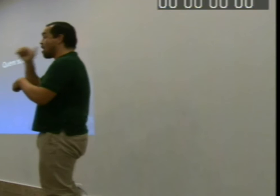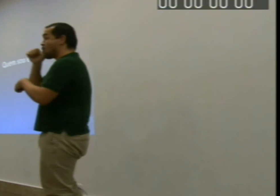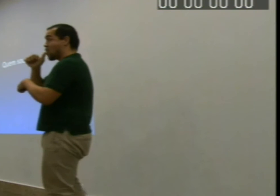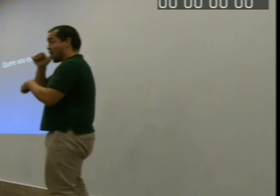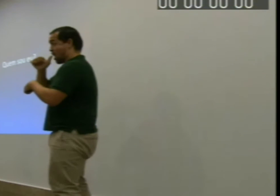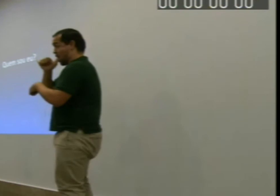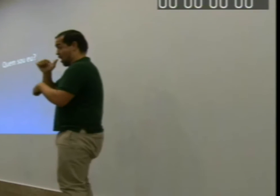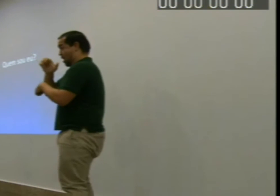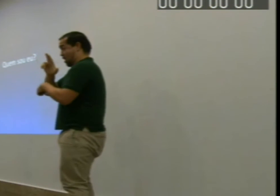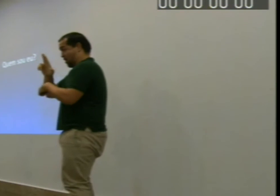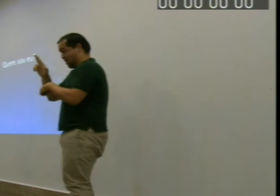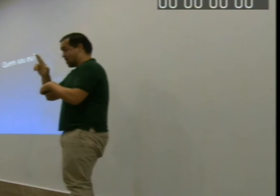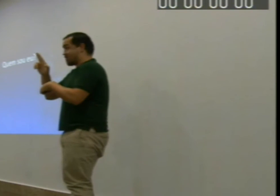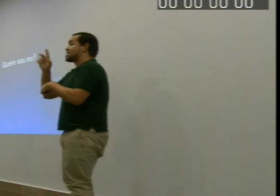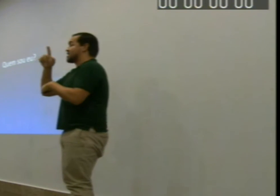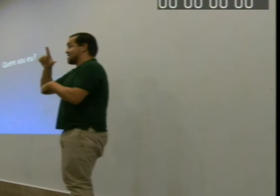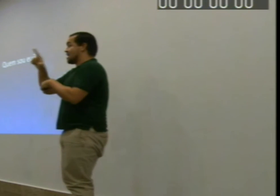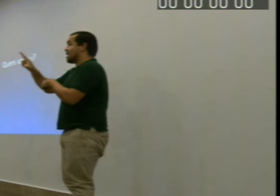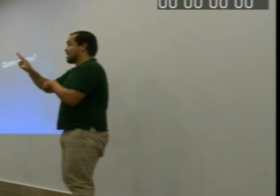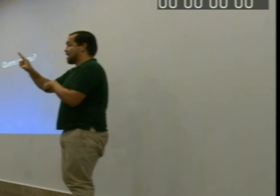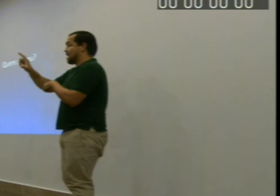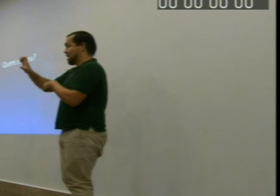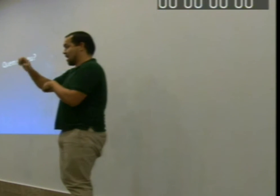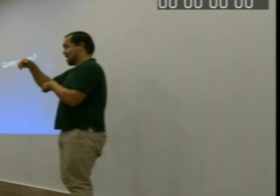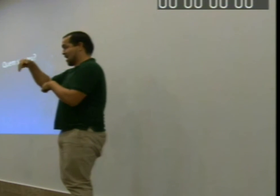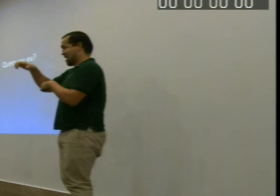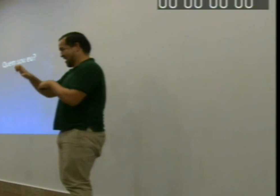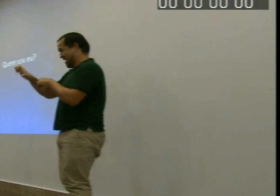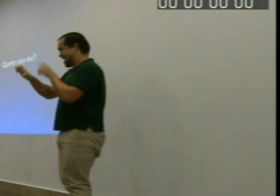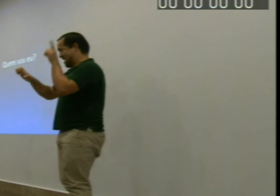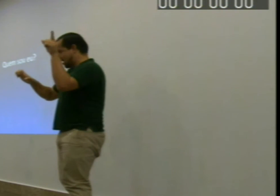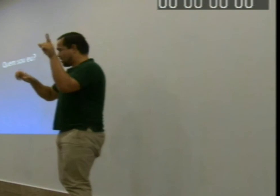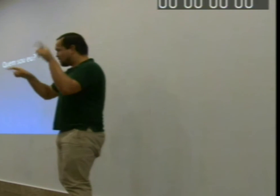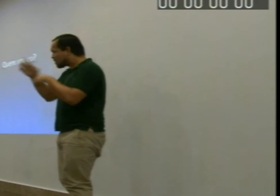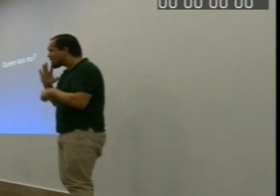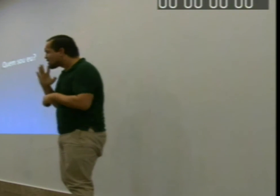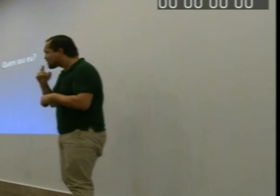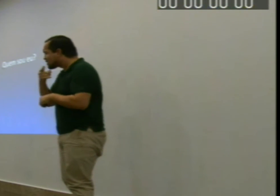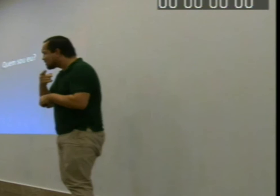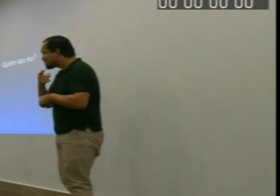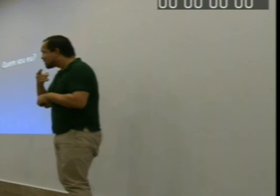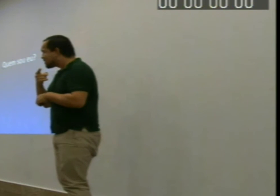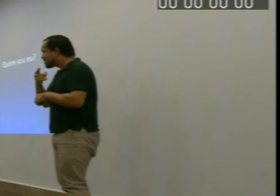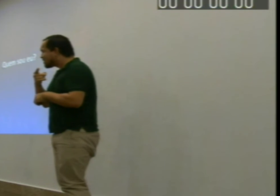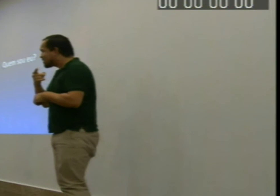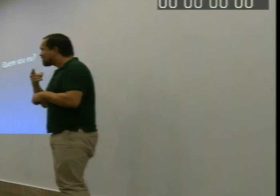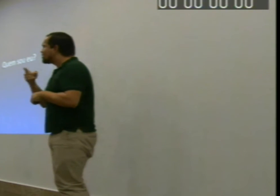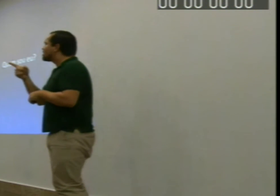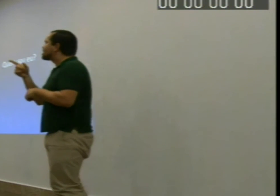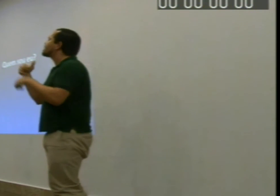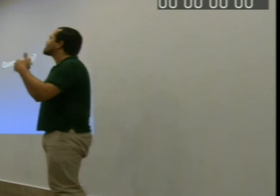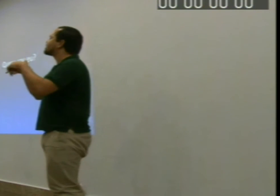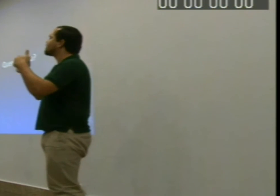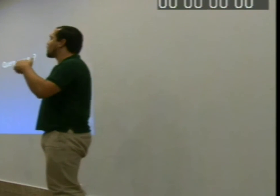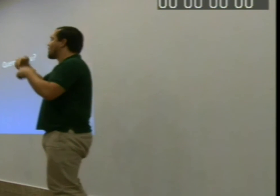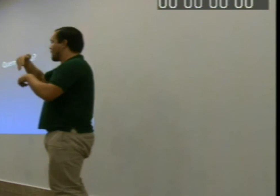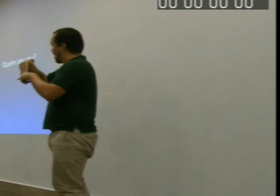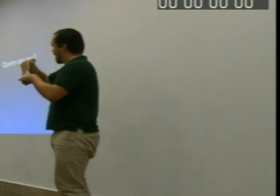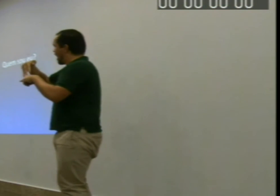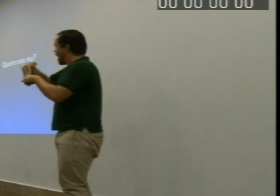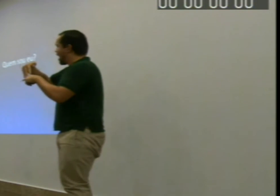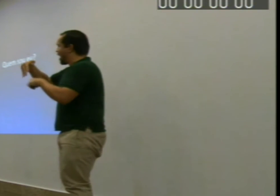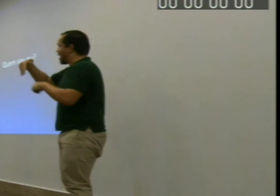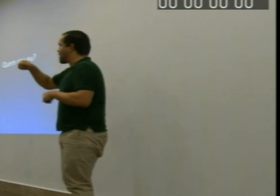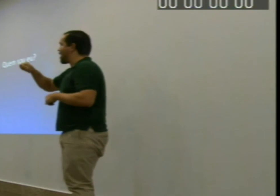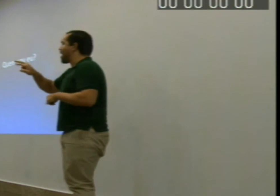Gabi a mulher Len Você conhece Lene que